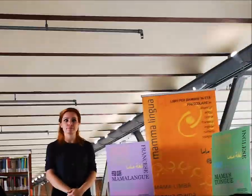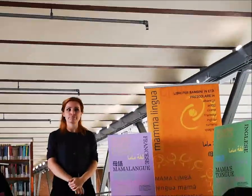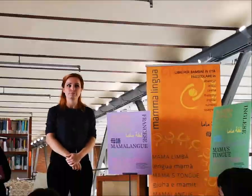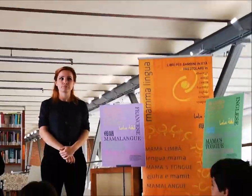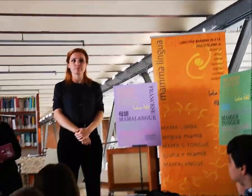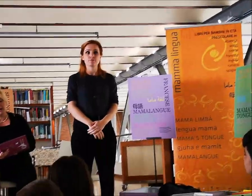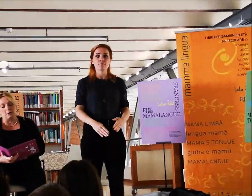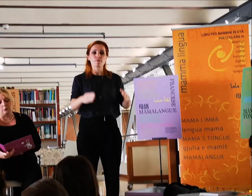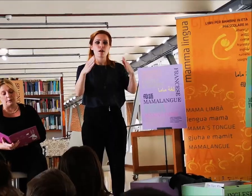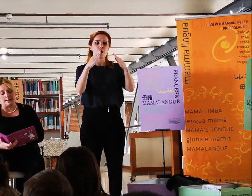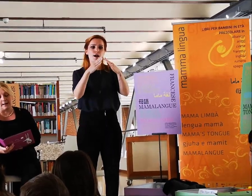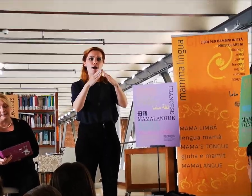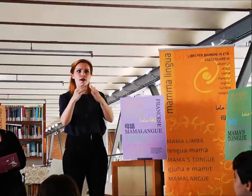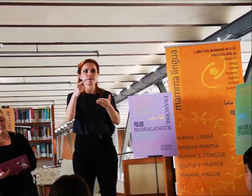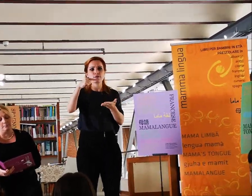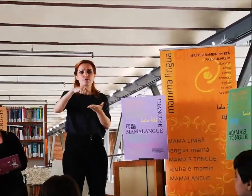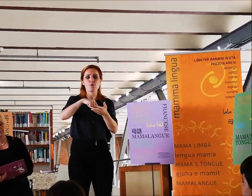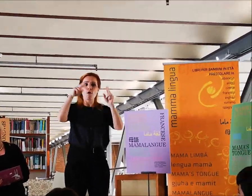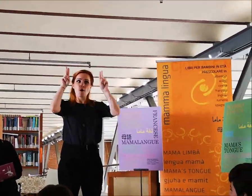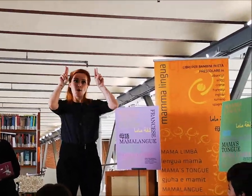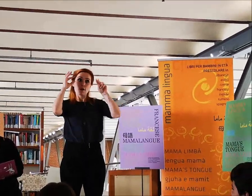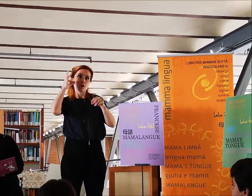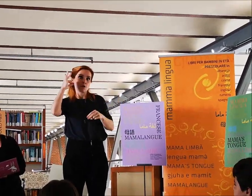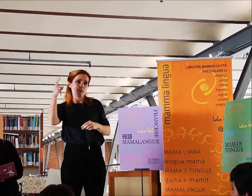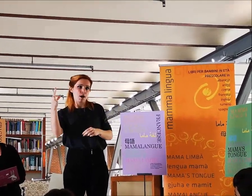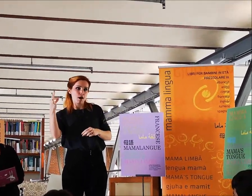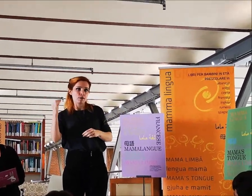Quando il piccolo coniglio bianco torna a casa,